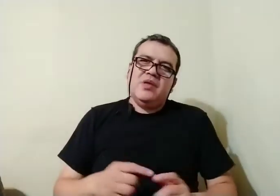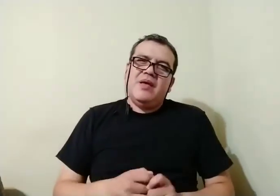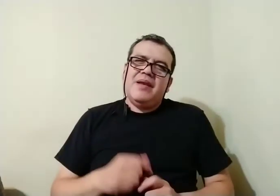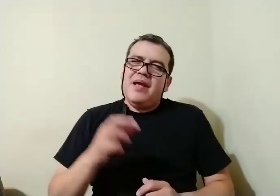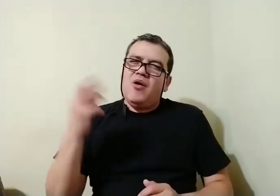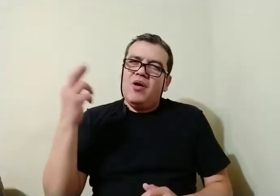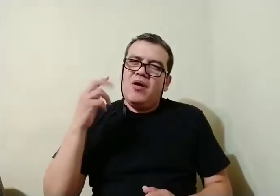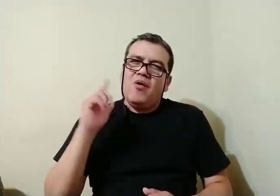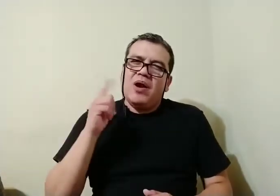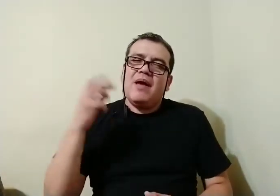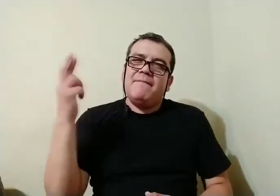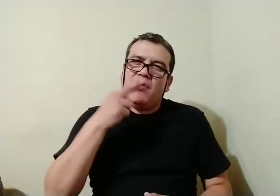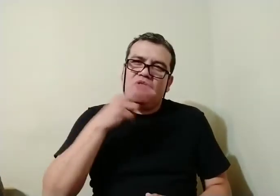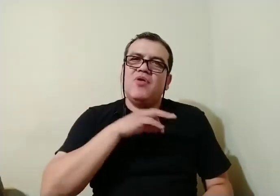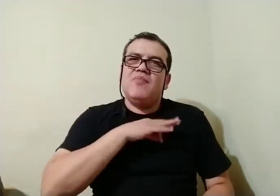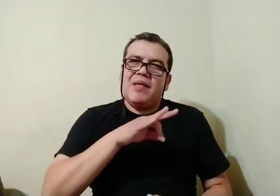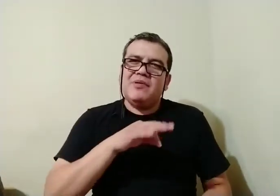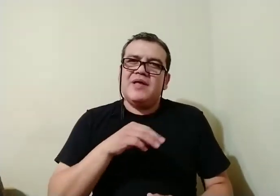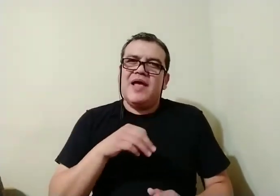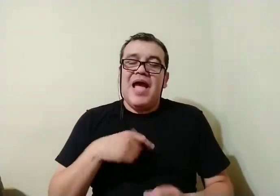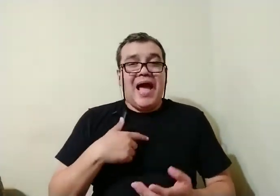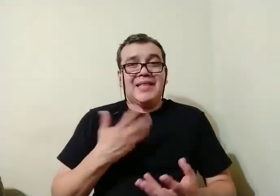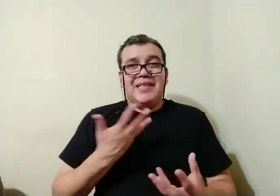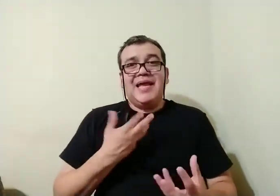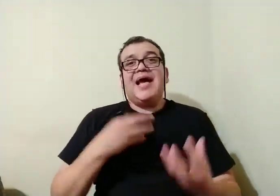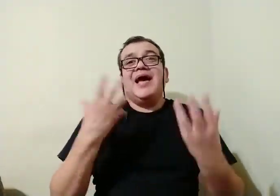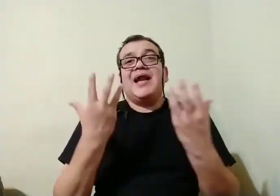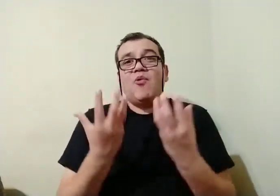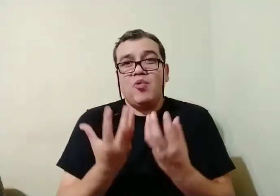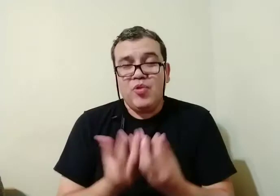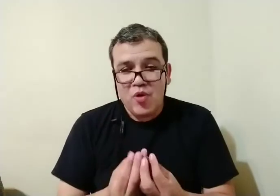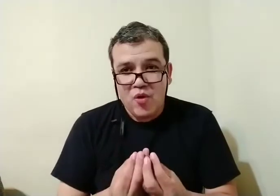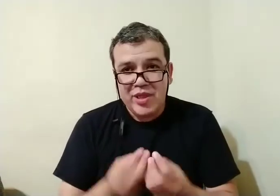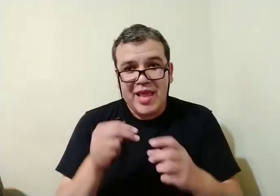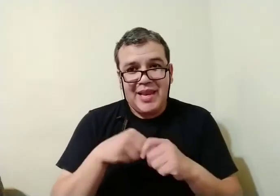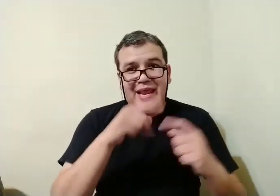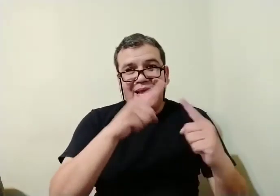este estudio en nuestra iglesia.